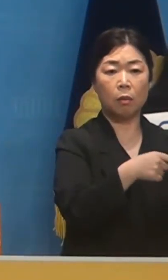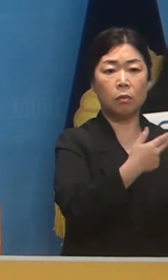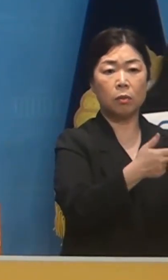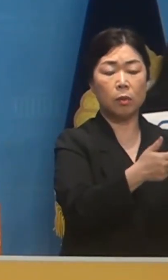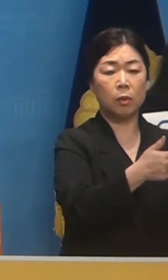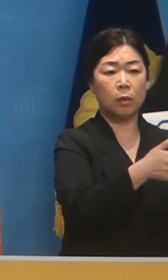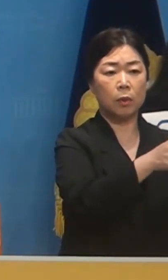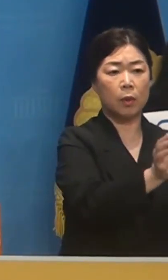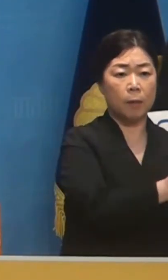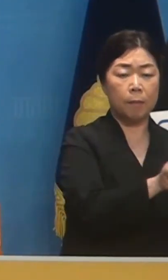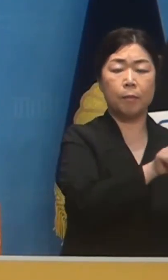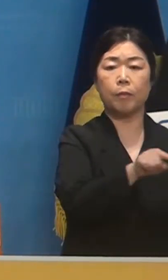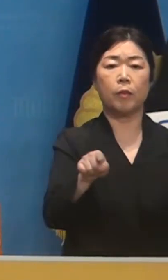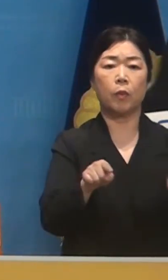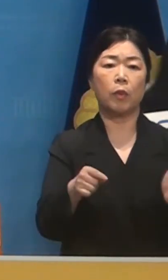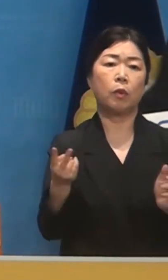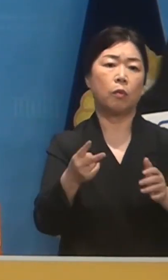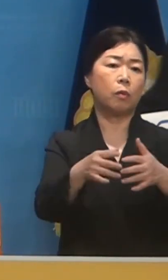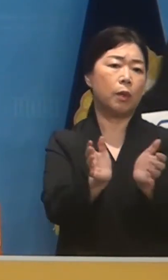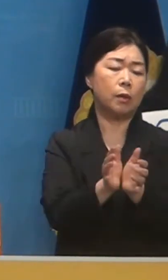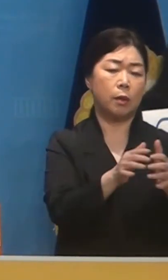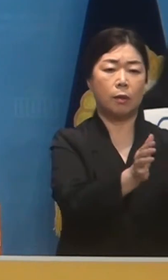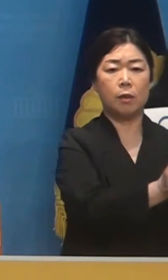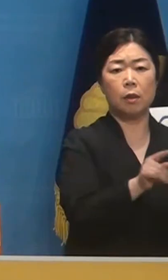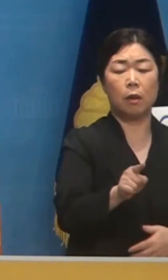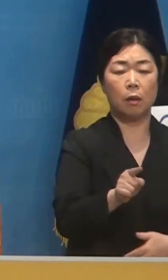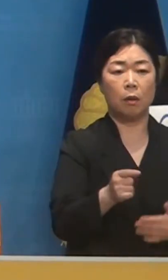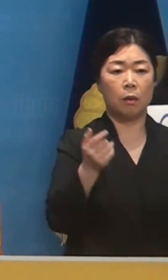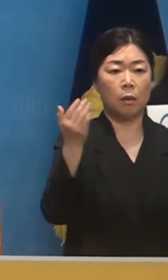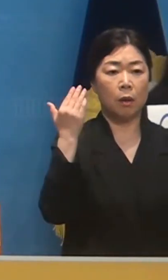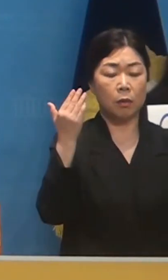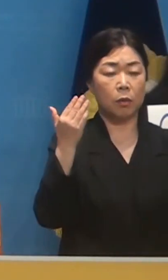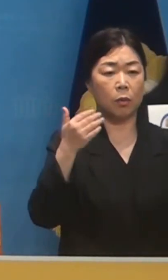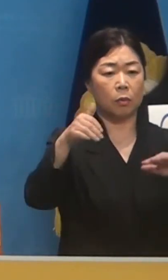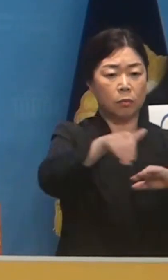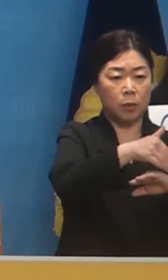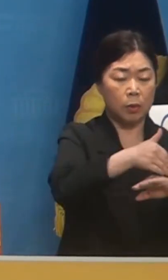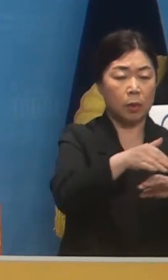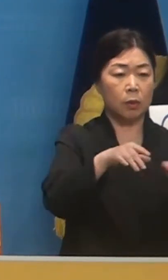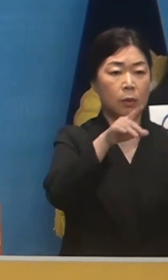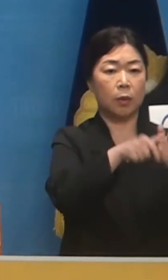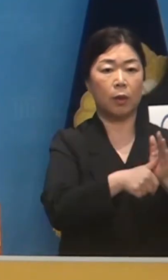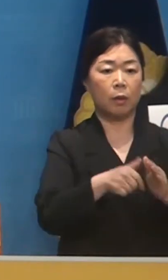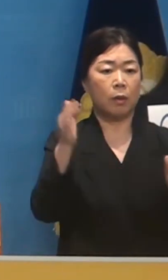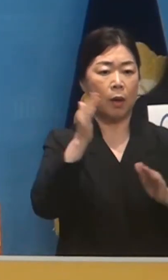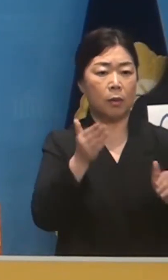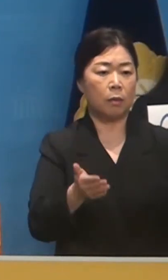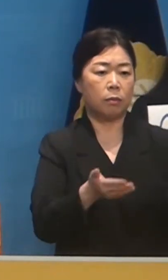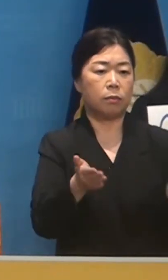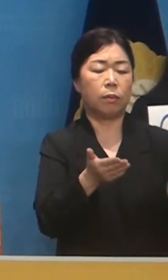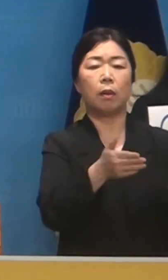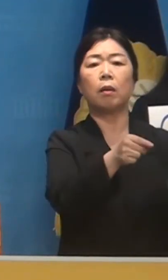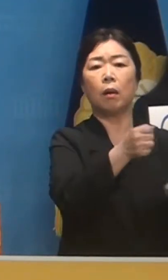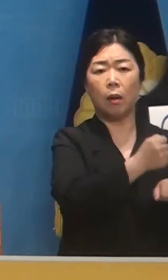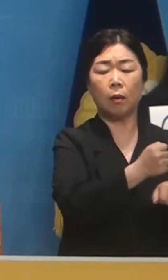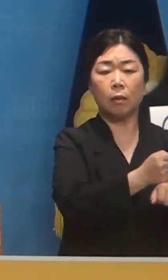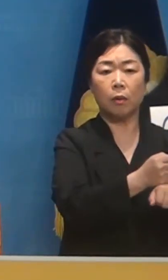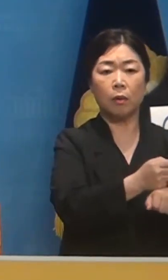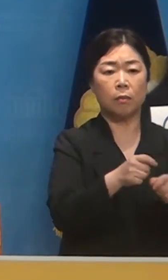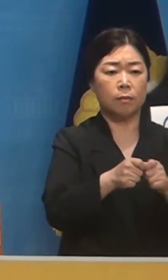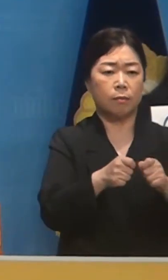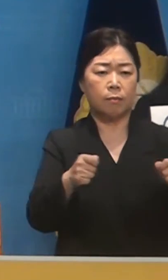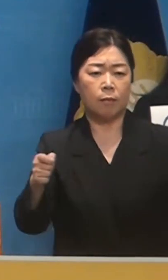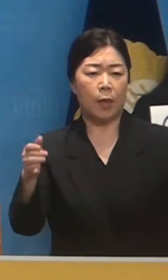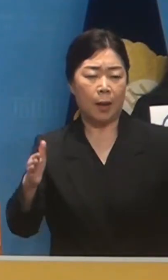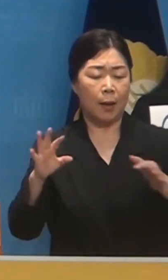합치한 단체가 등교 시간에 학생들을 선동하기 위해서 장기간